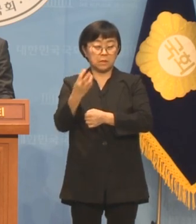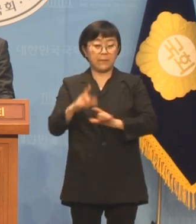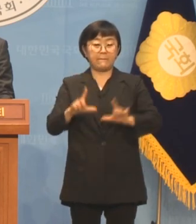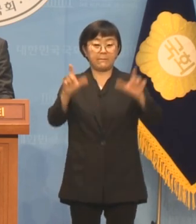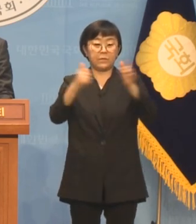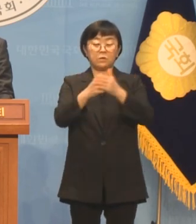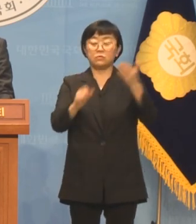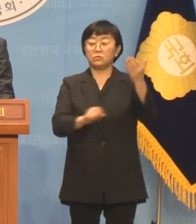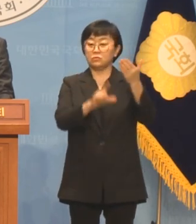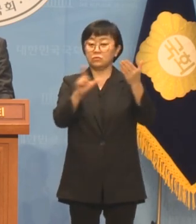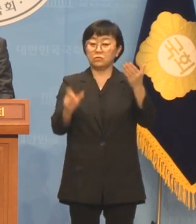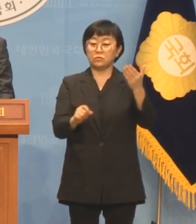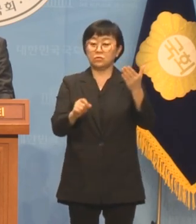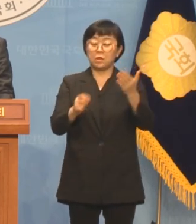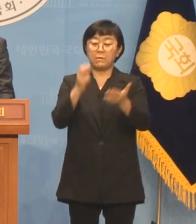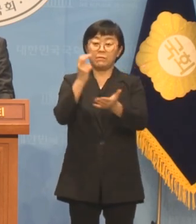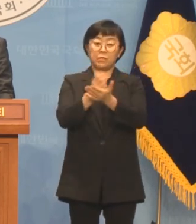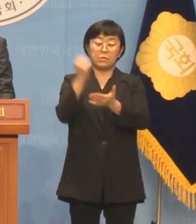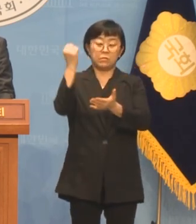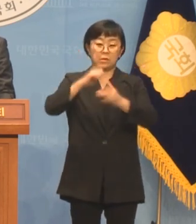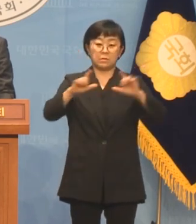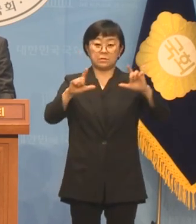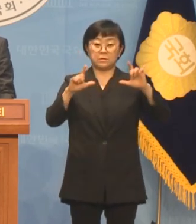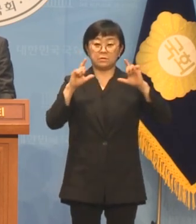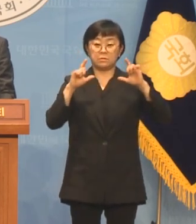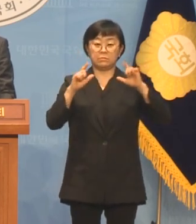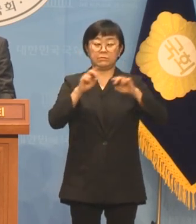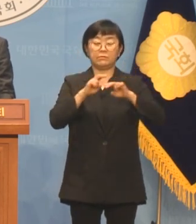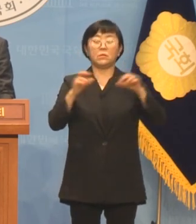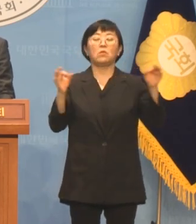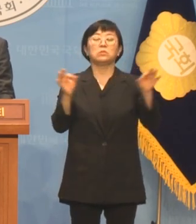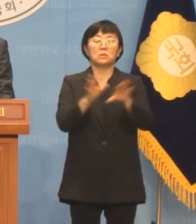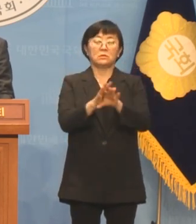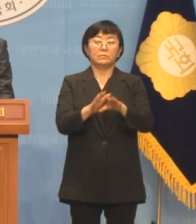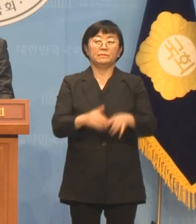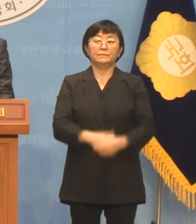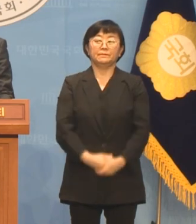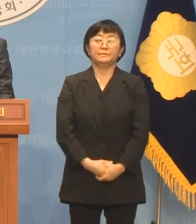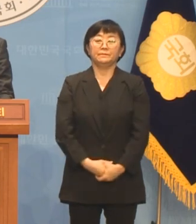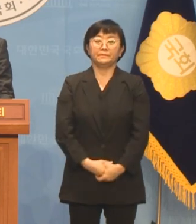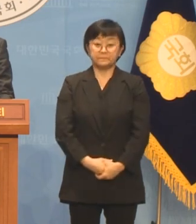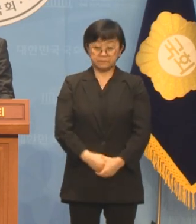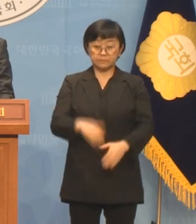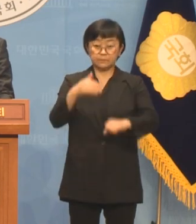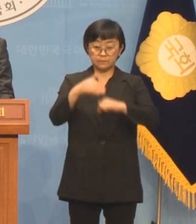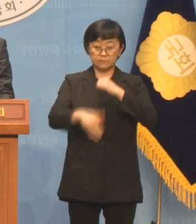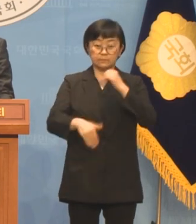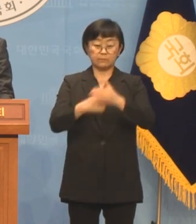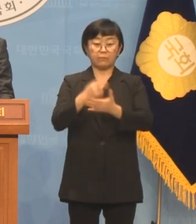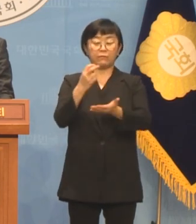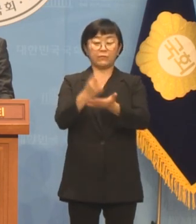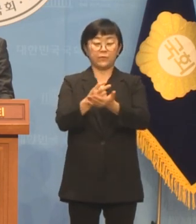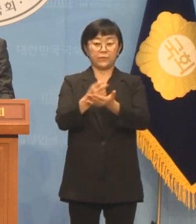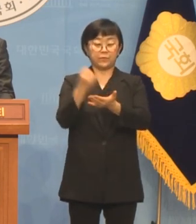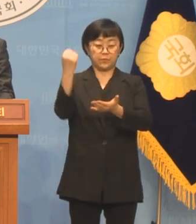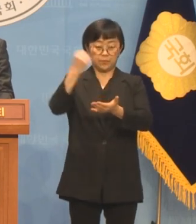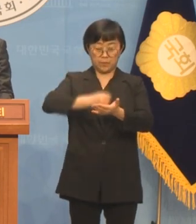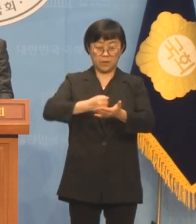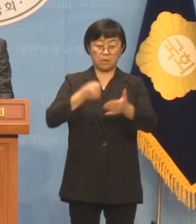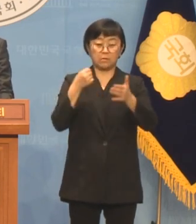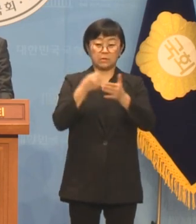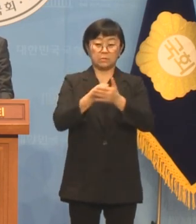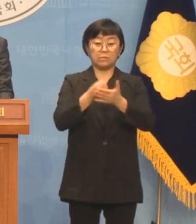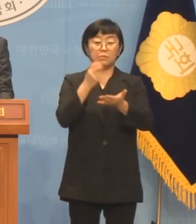2023년 9월에 위헌 결정을 받아 폐기된 바 있습니다. 이렇듯 위헌 법률로